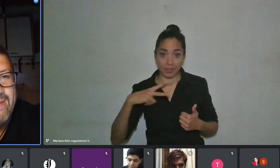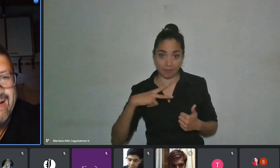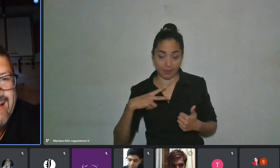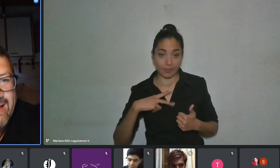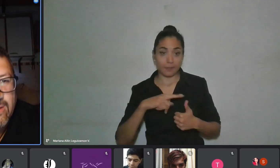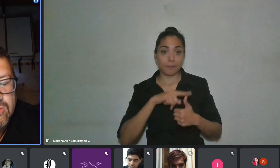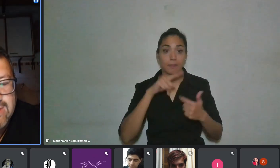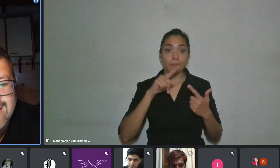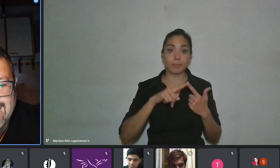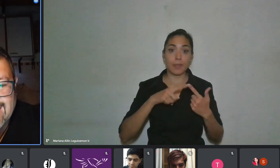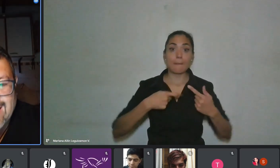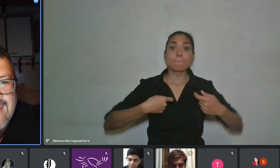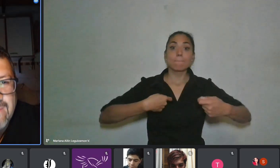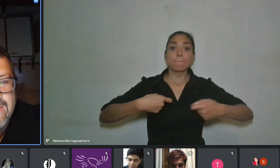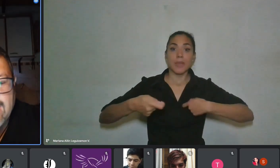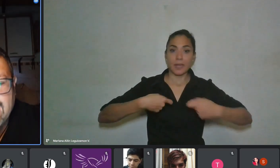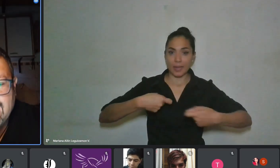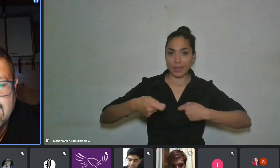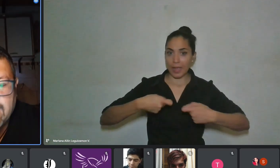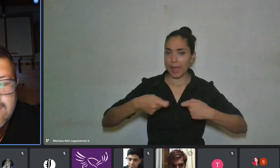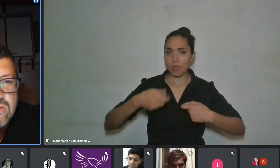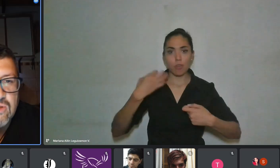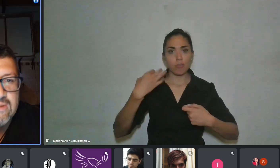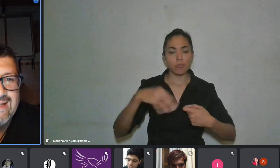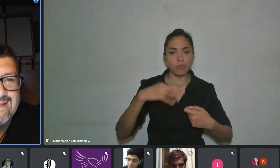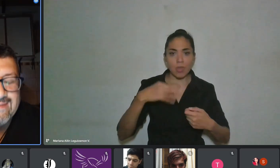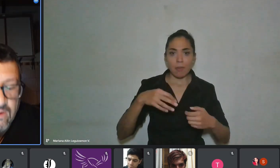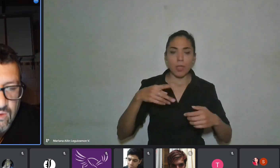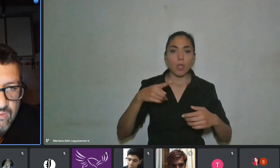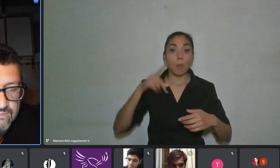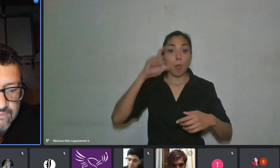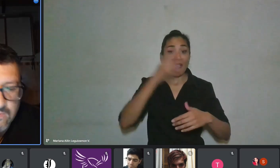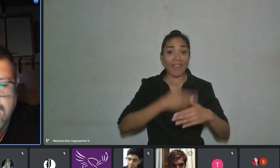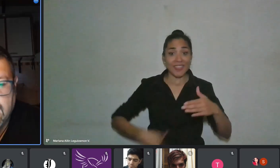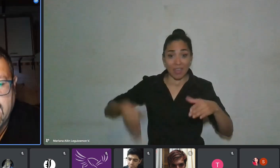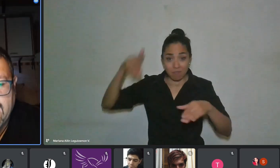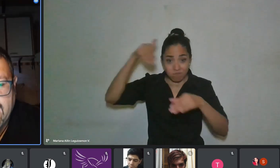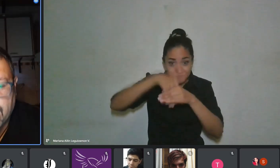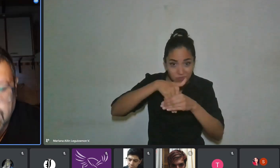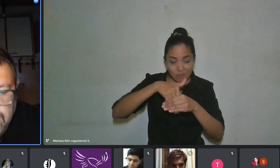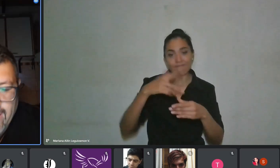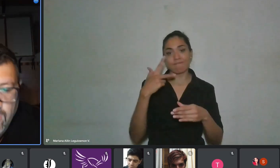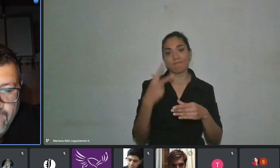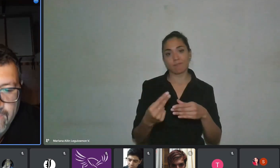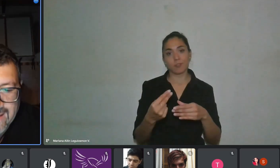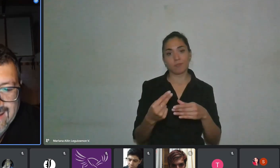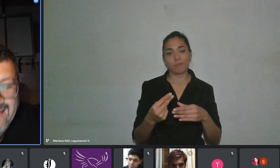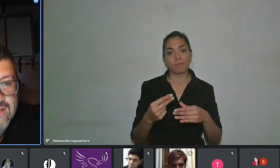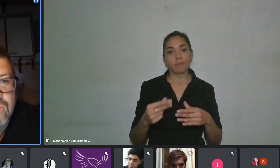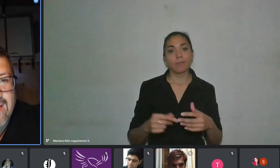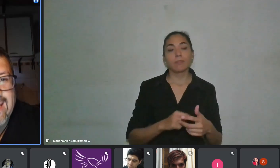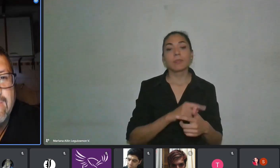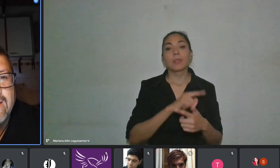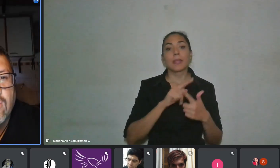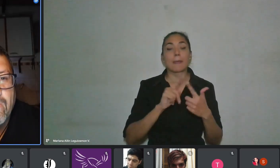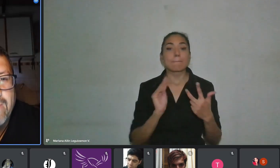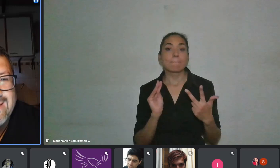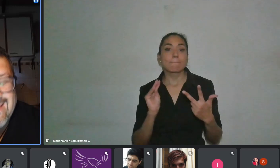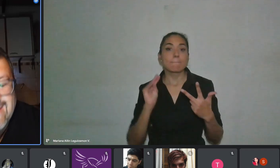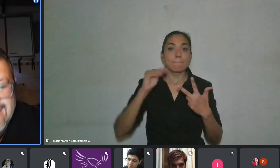los mercados tienen que estar libres de intervención del Estado. Por otro lado, que haya una